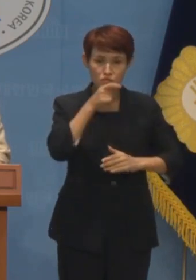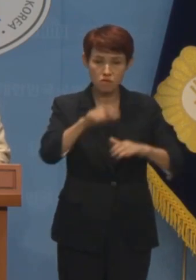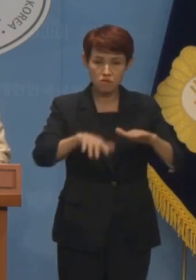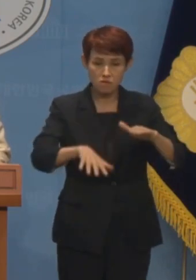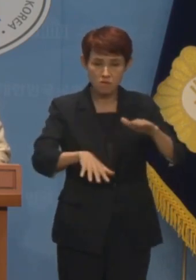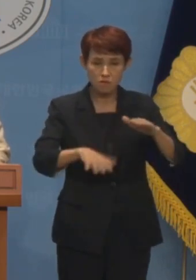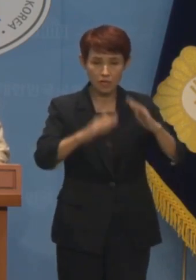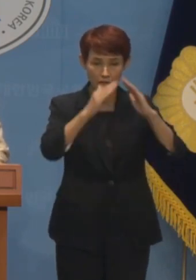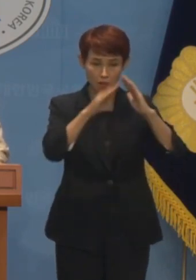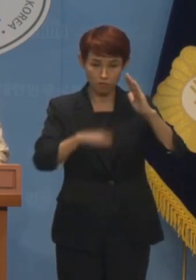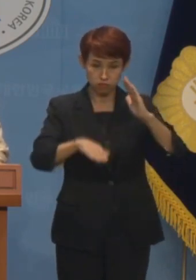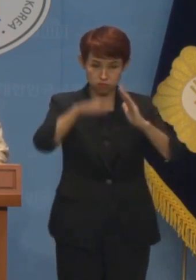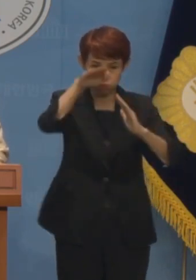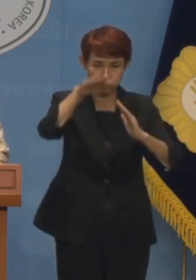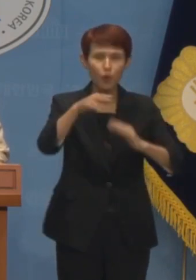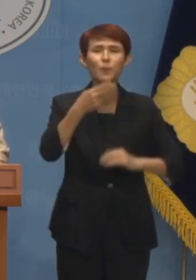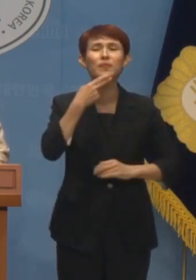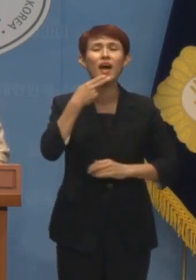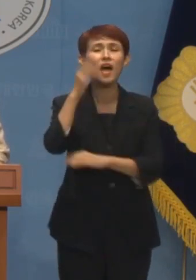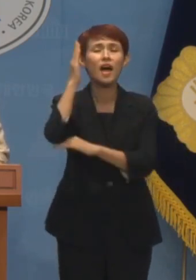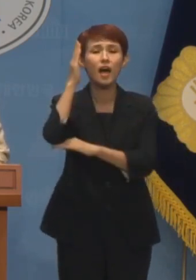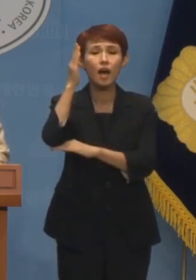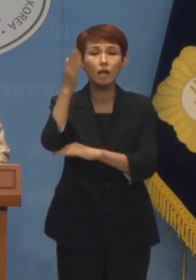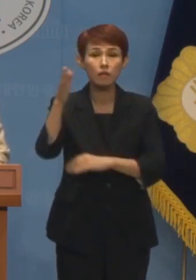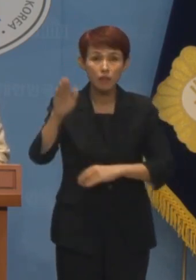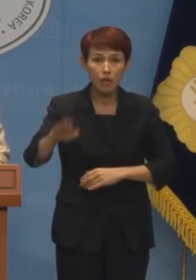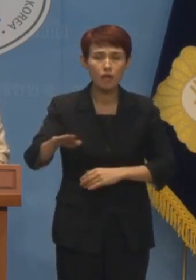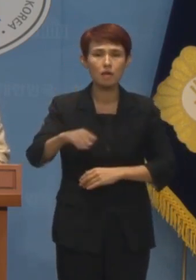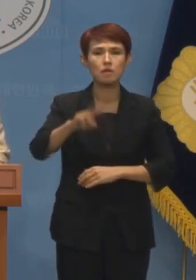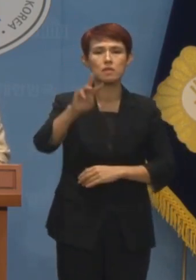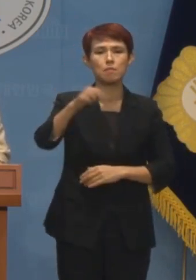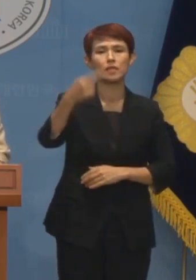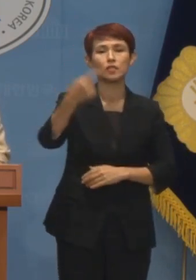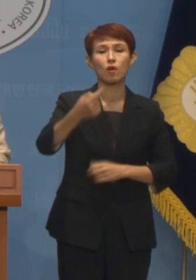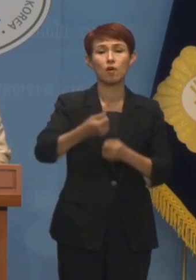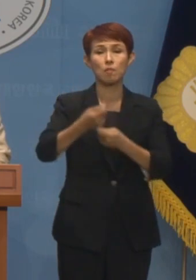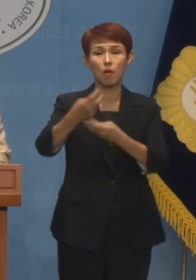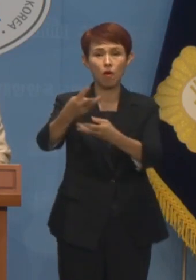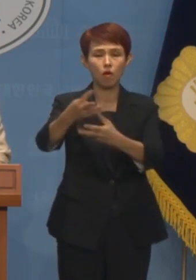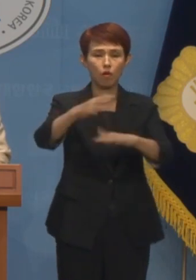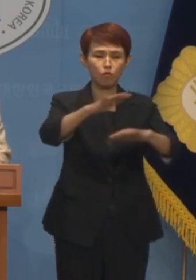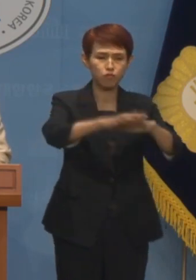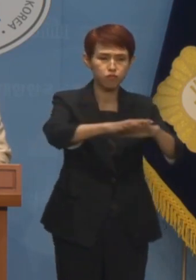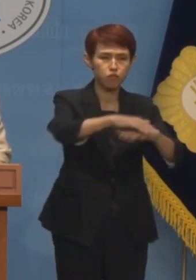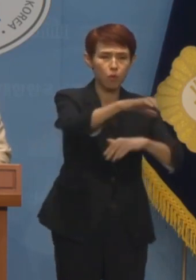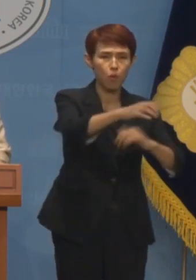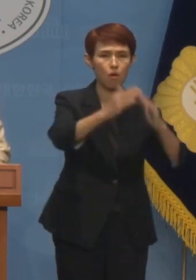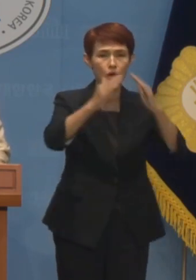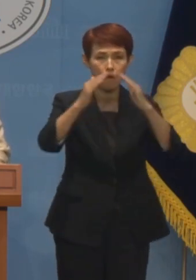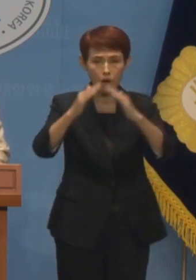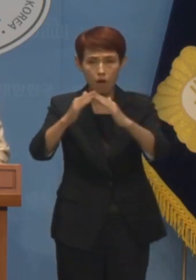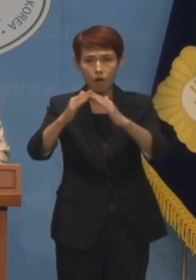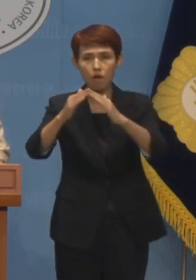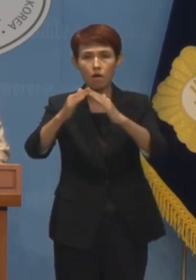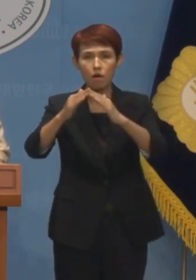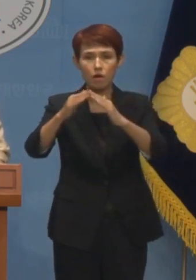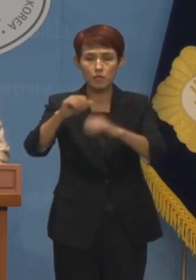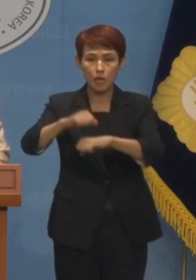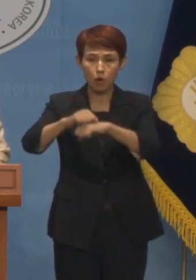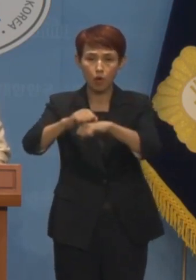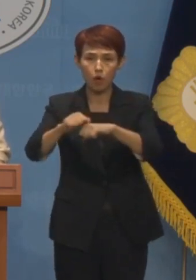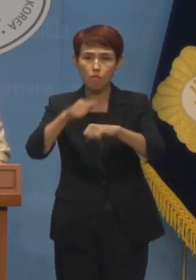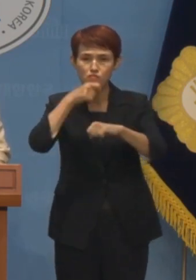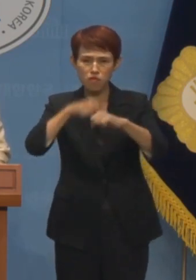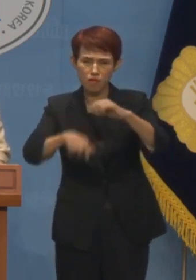다르게 3만 천여 평의 농지와 주택, 펜션, 창고가 수몰되며